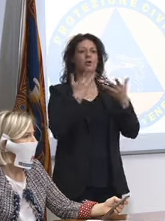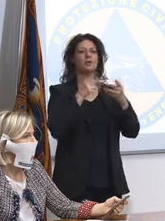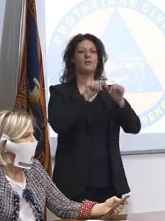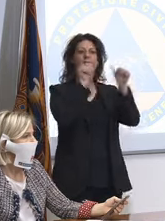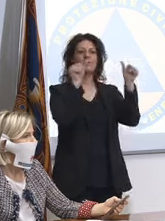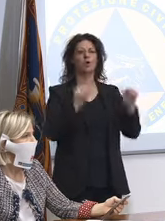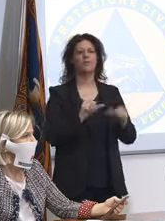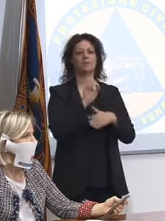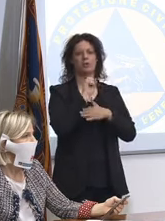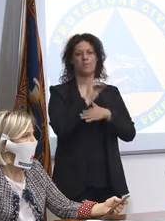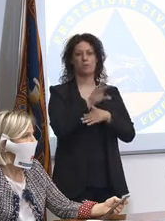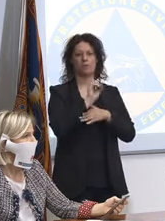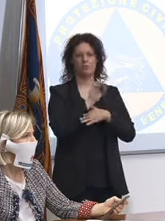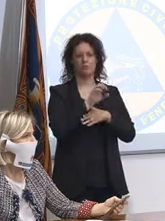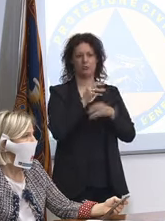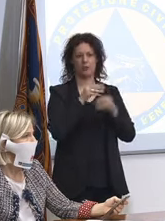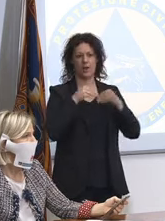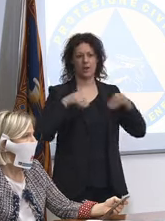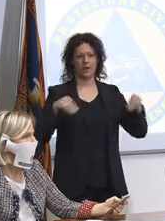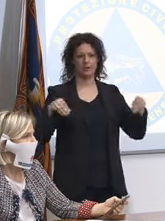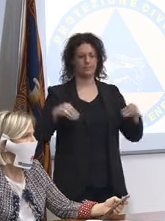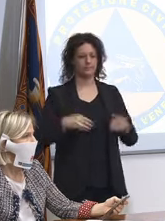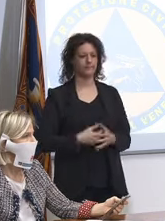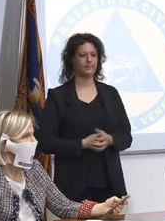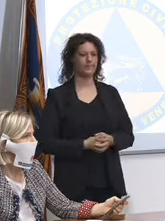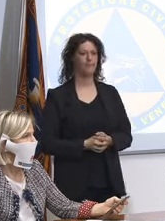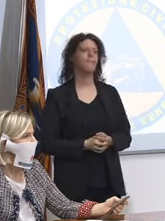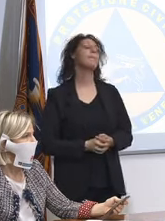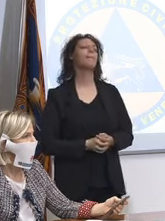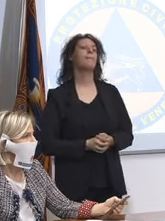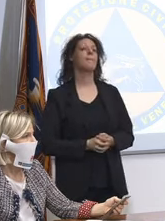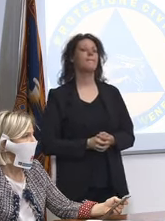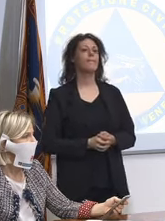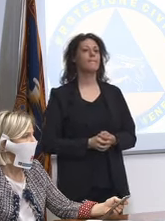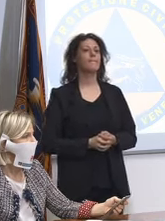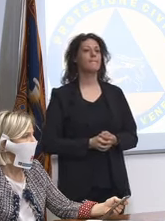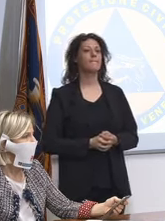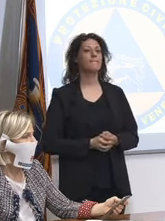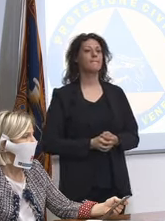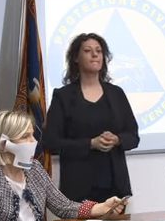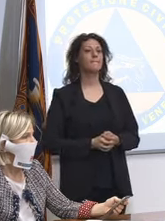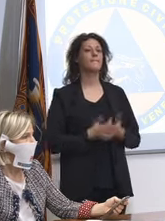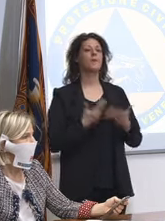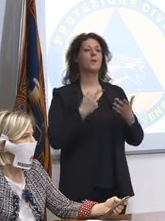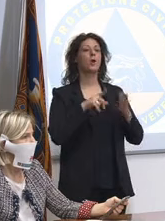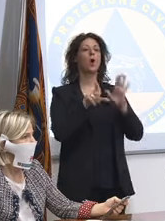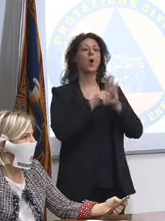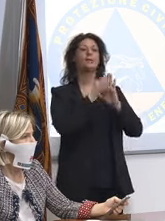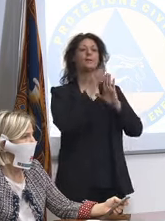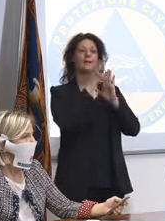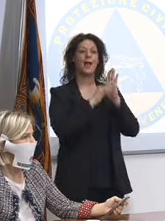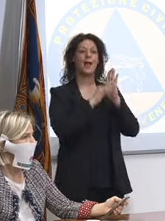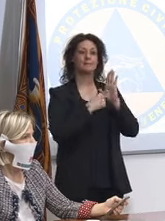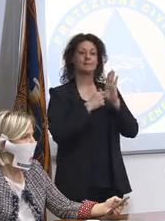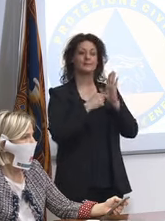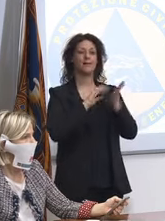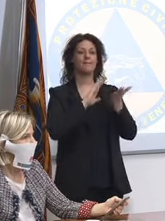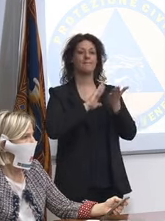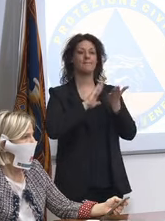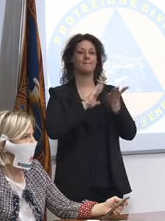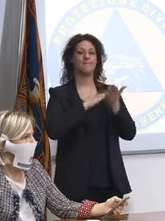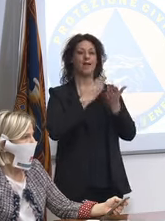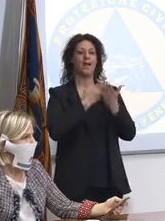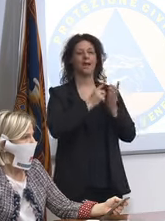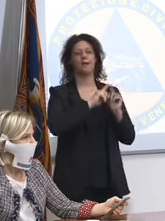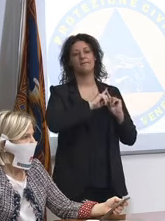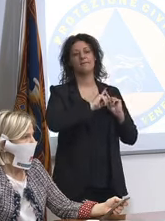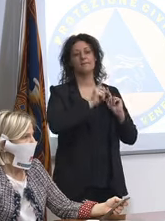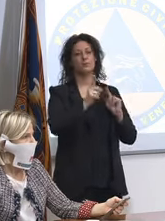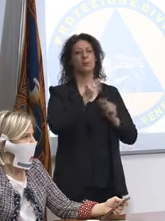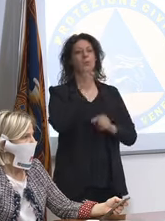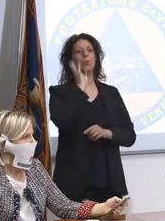tema che ci è stato richiesto. Efficacia temporale, l'ordinanza scade il 14